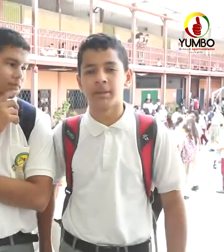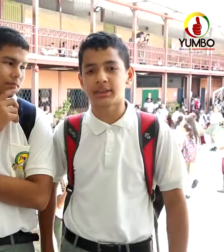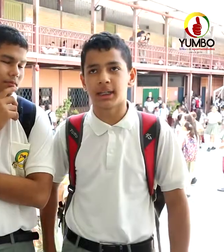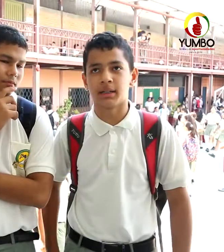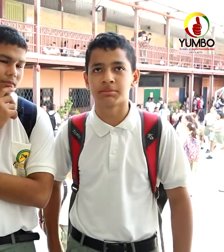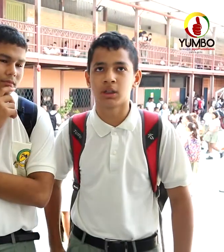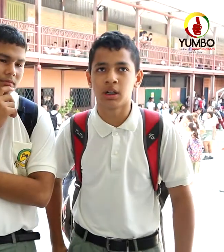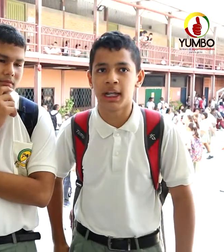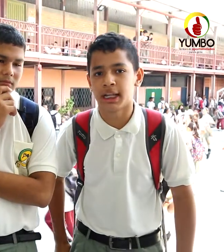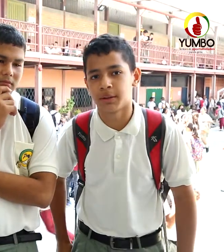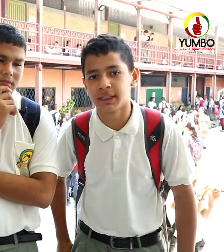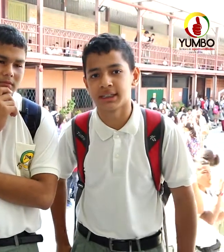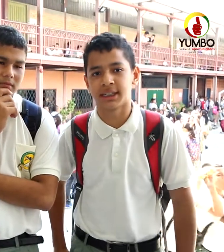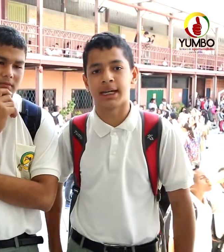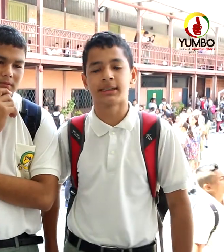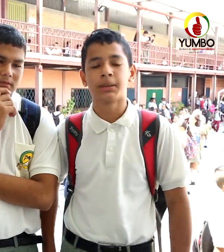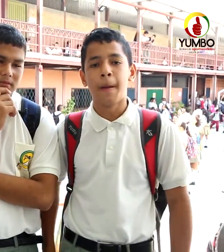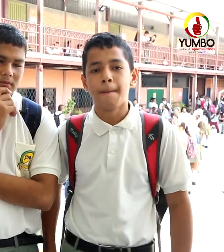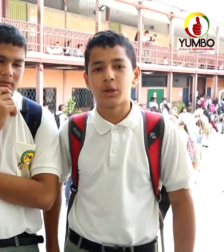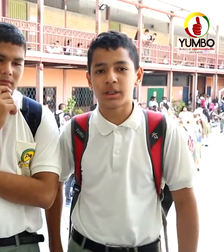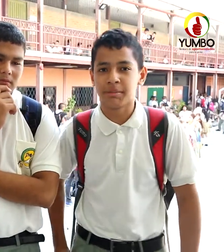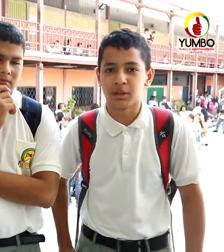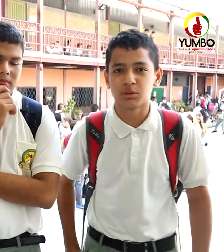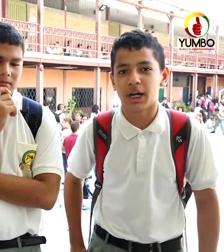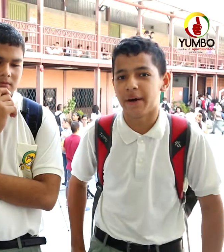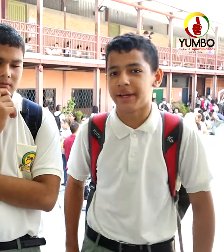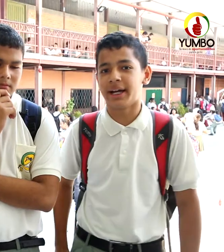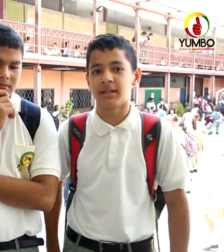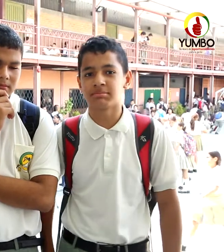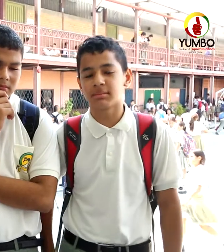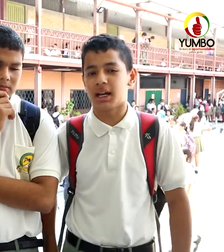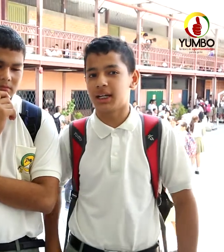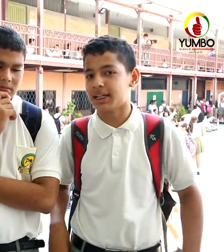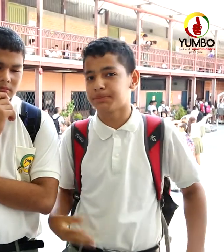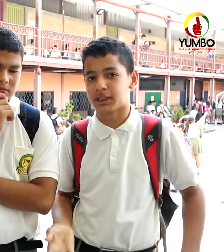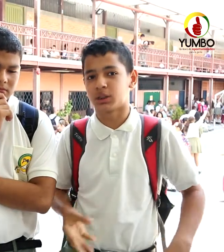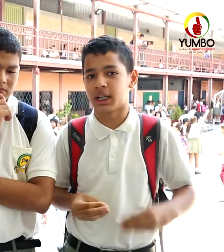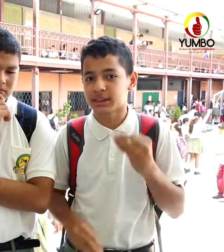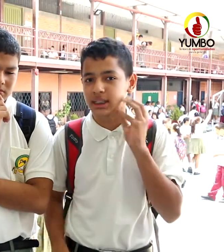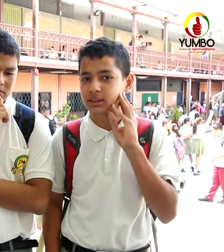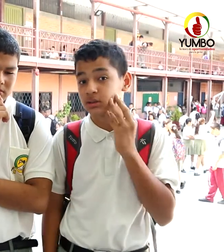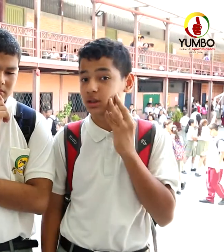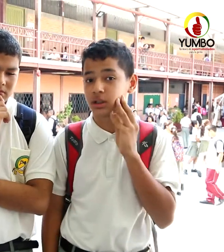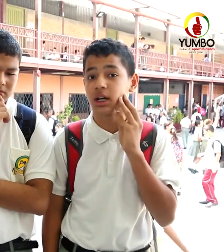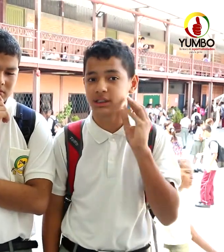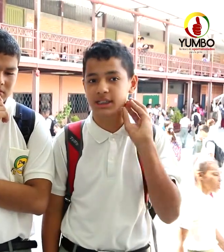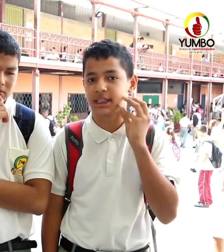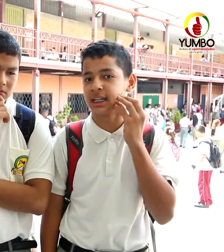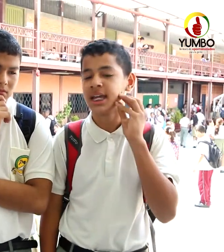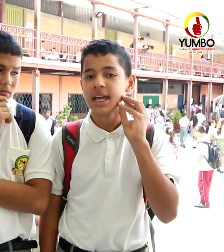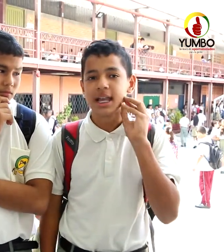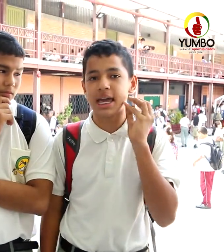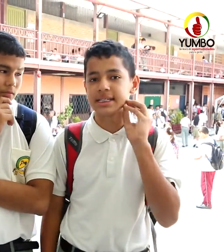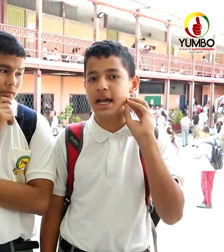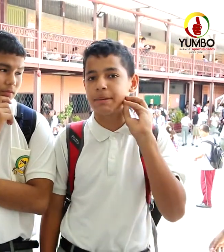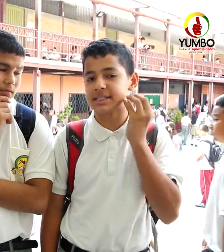Comencé con la lengua de señas porque me gustaba ver a las personas que son sordas, o sea, tienen la